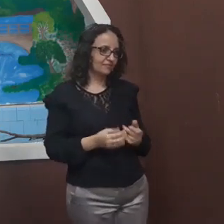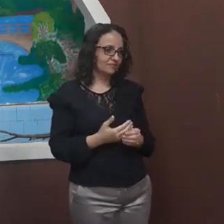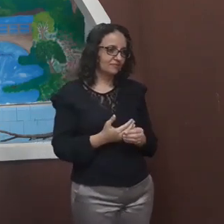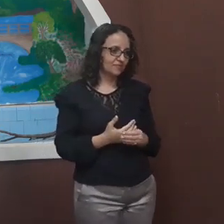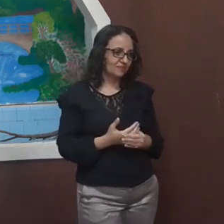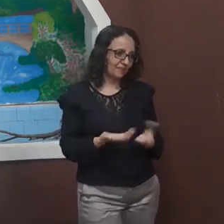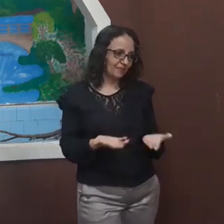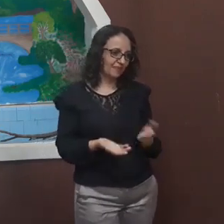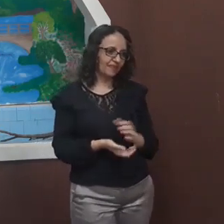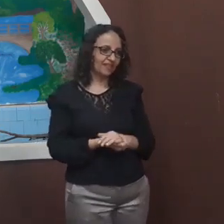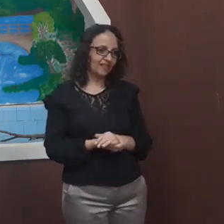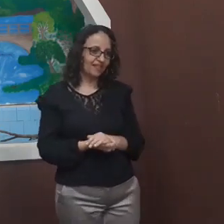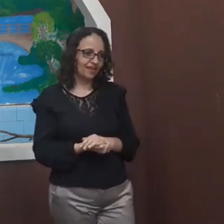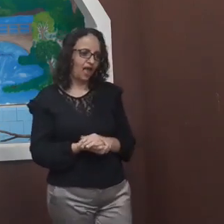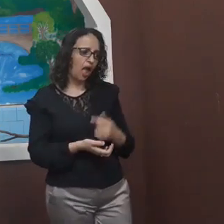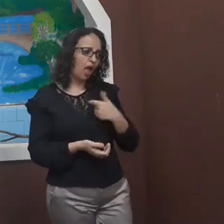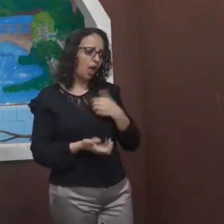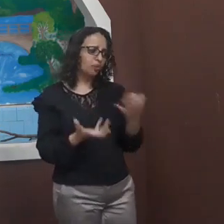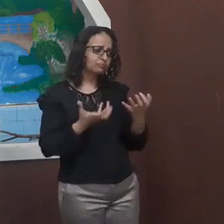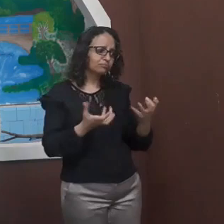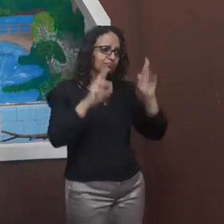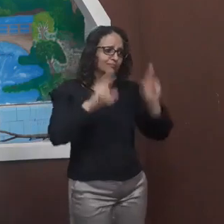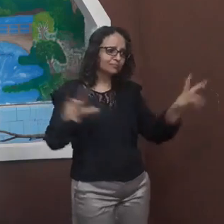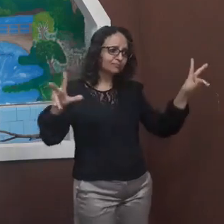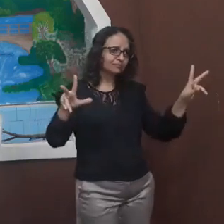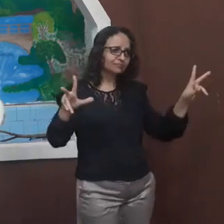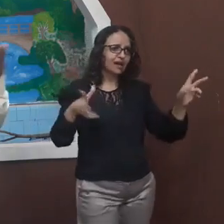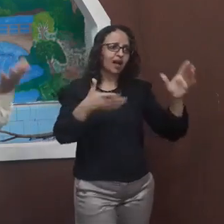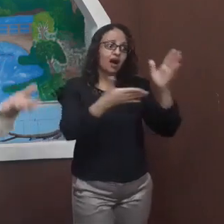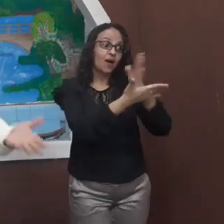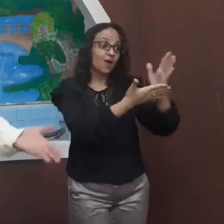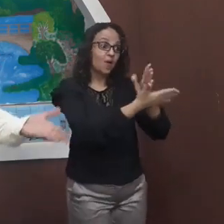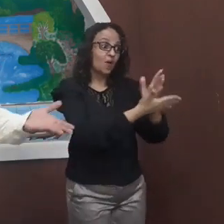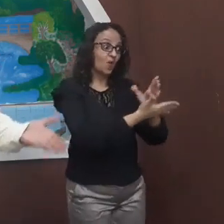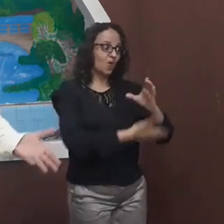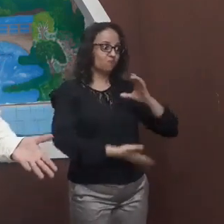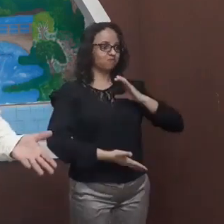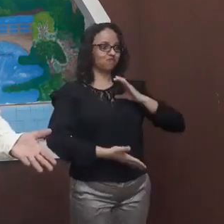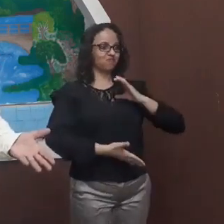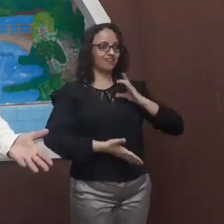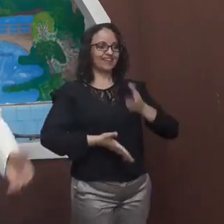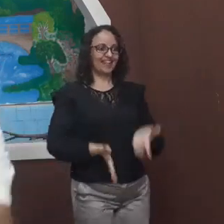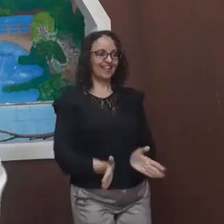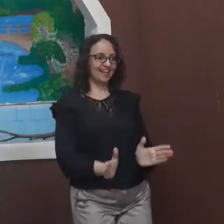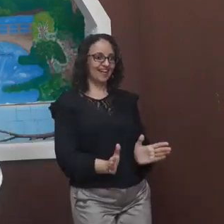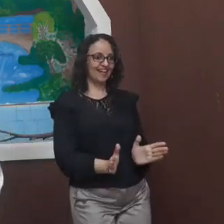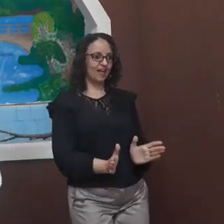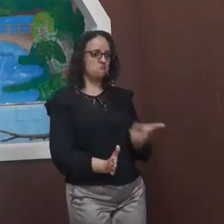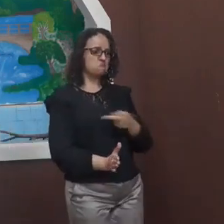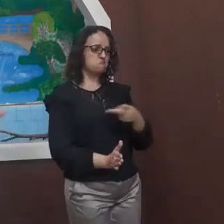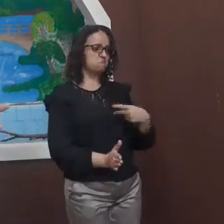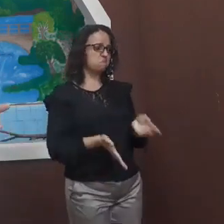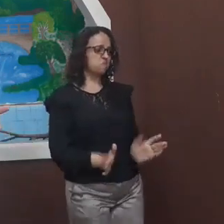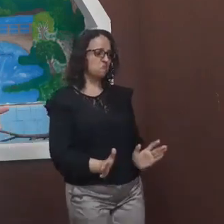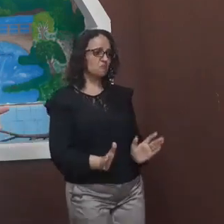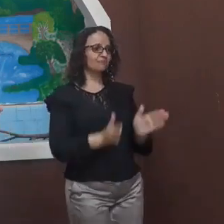Eu queria que fosse diferente. Uns nascem ricos. Pastor nasceu?